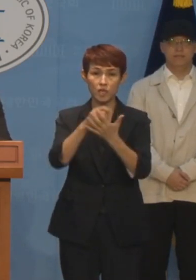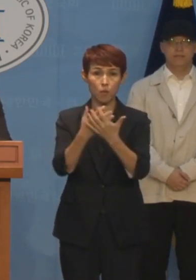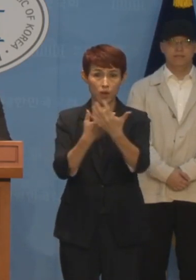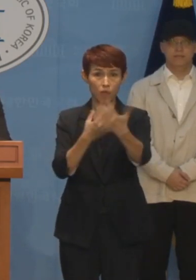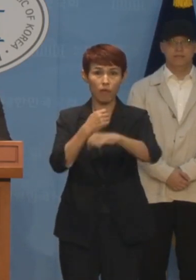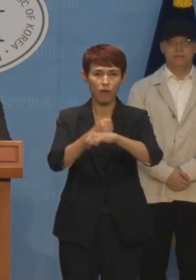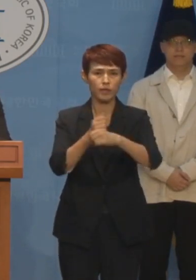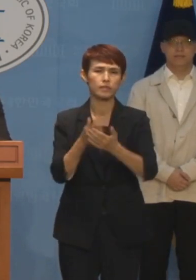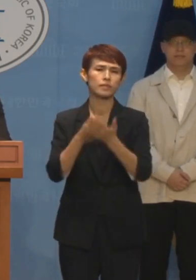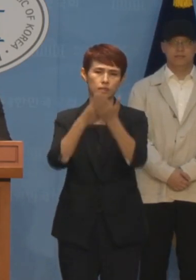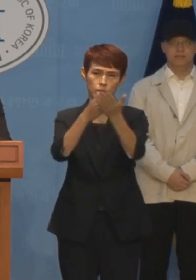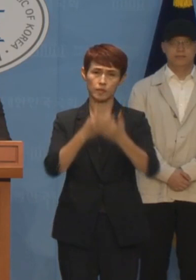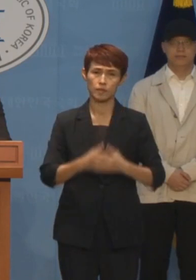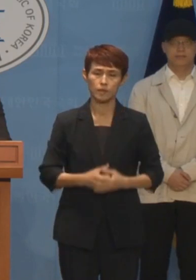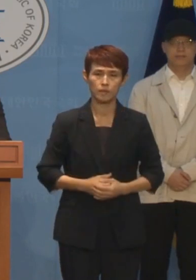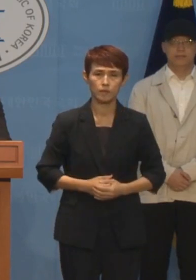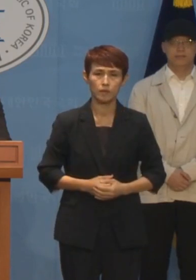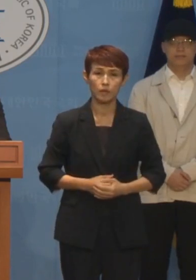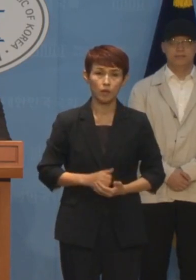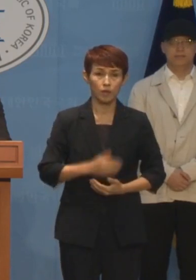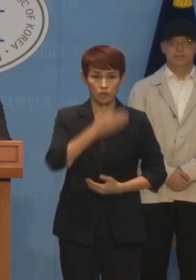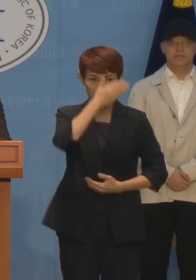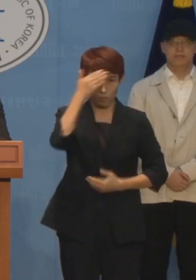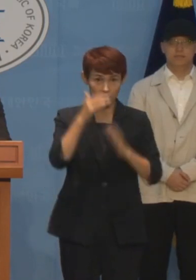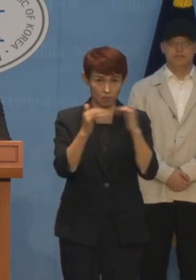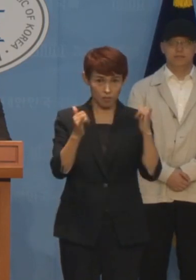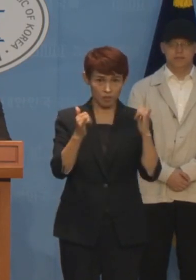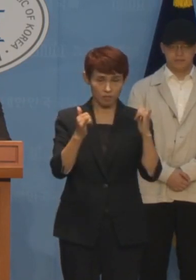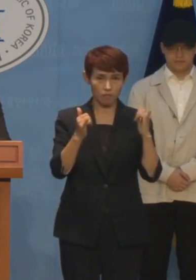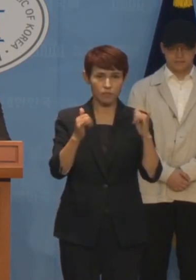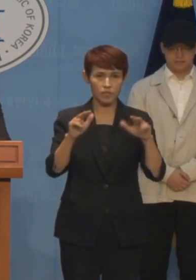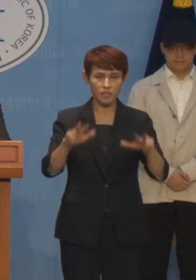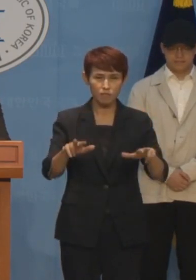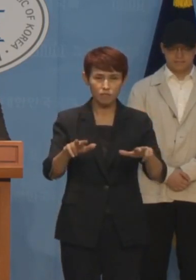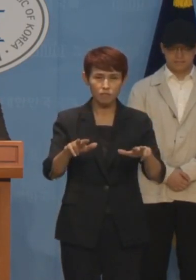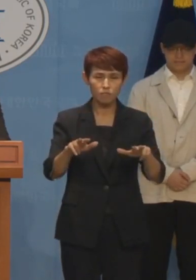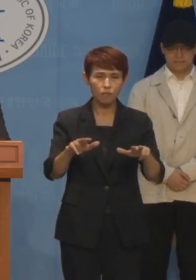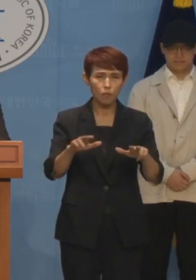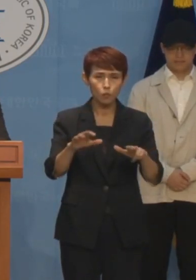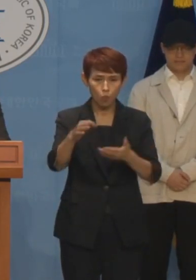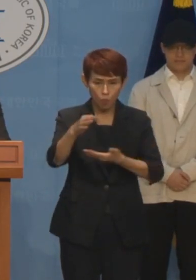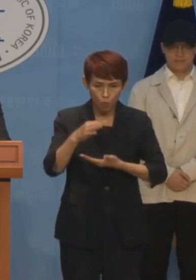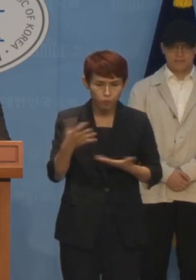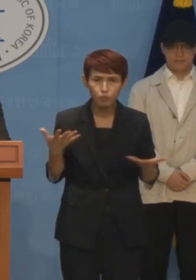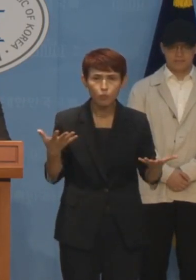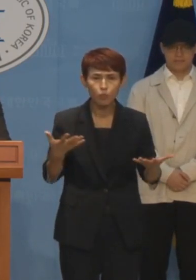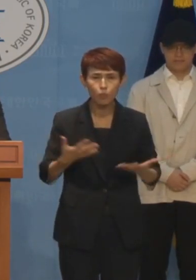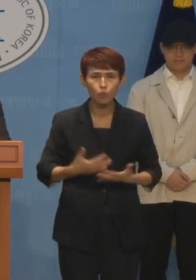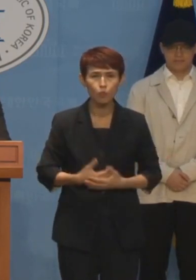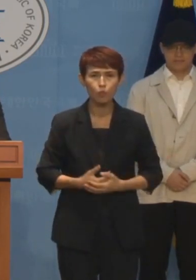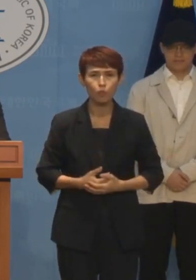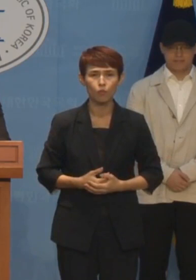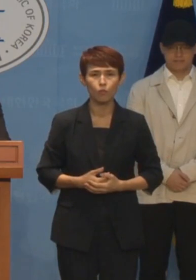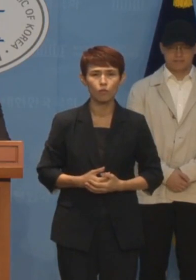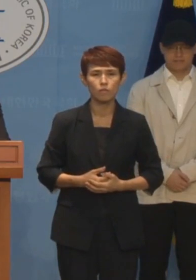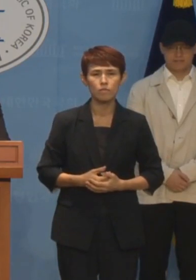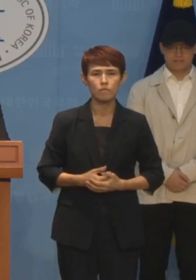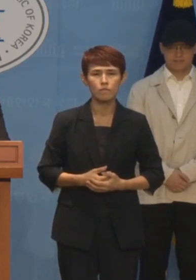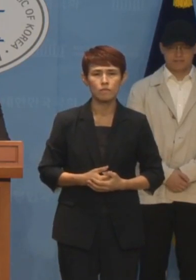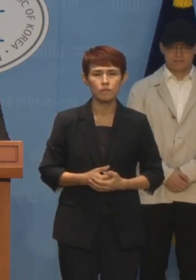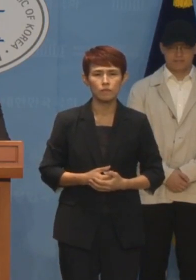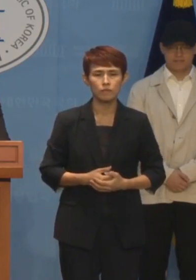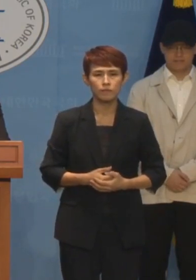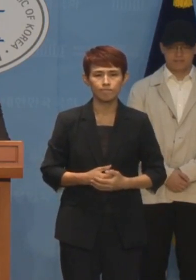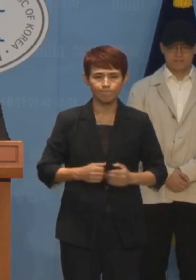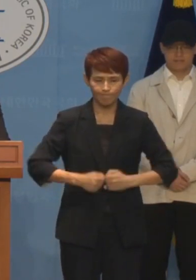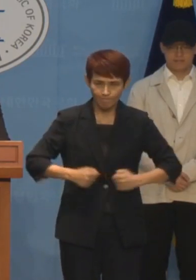제안합니다. 우리는 눈앞에 당장 두드릴 계산기가 없습니다. 그렇기에 더욱더